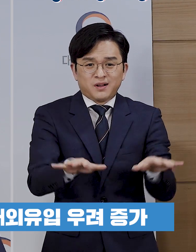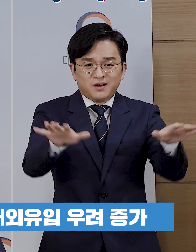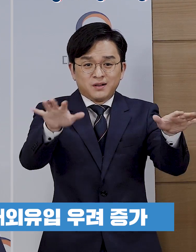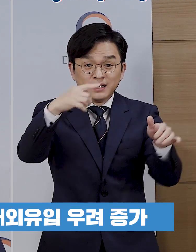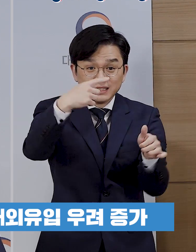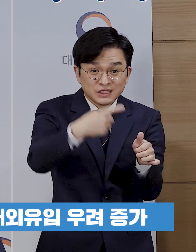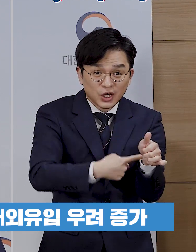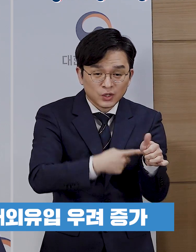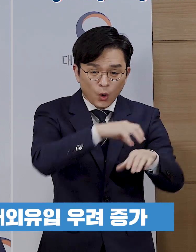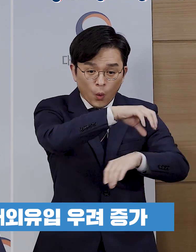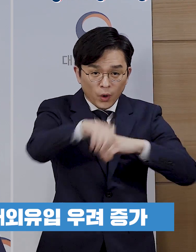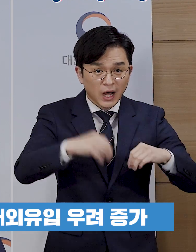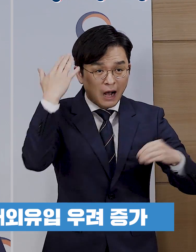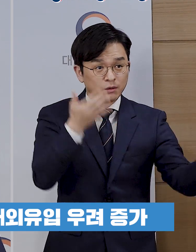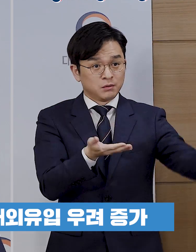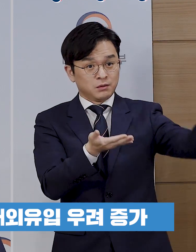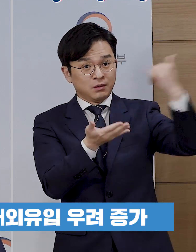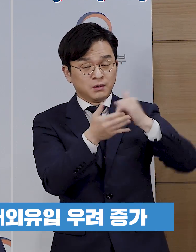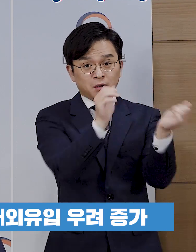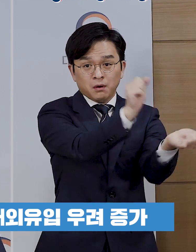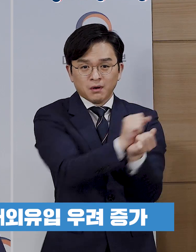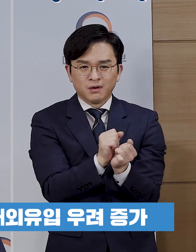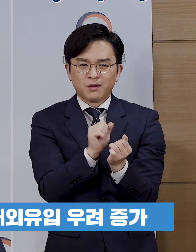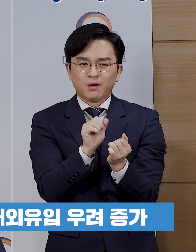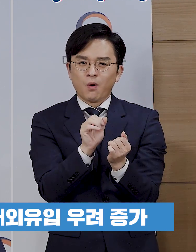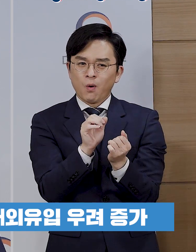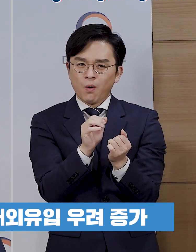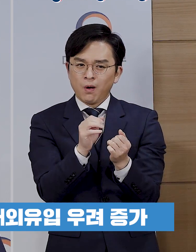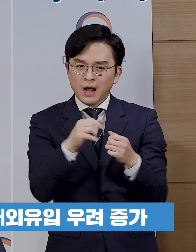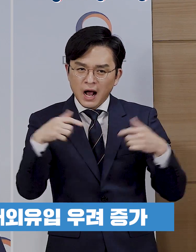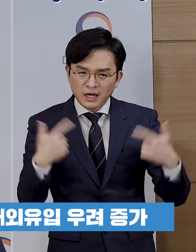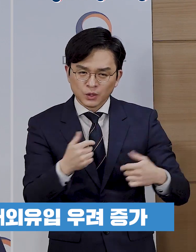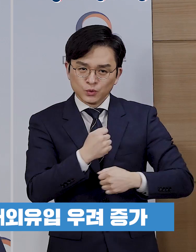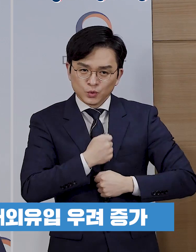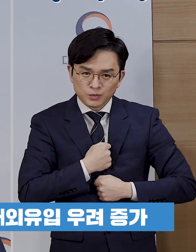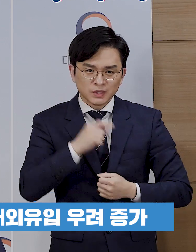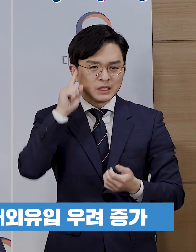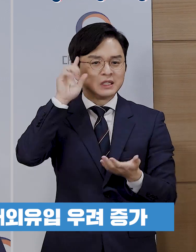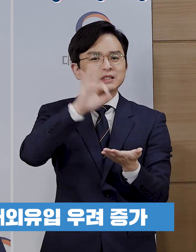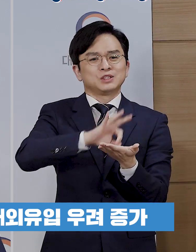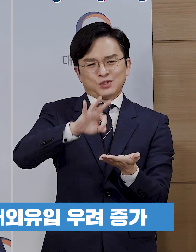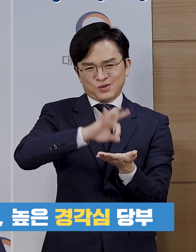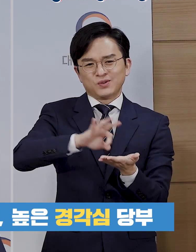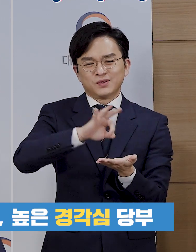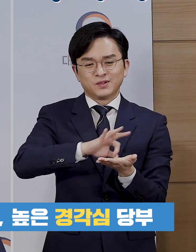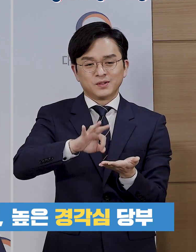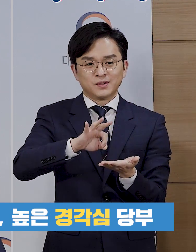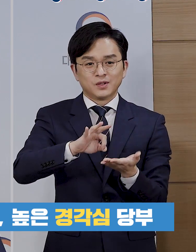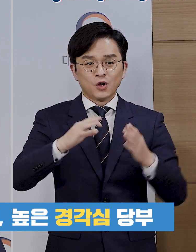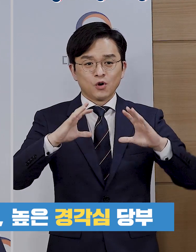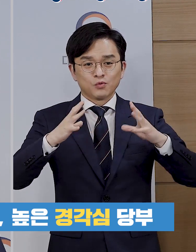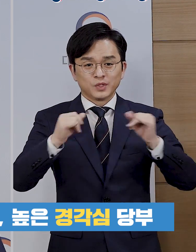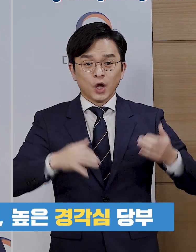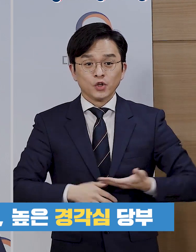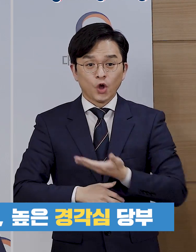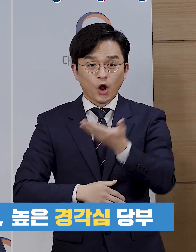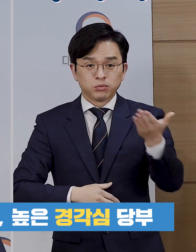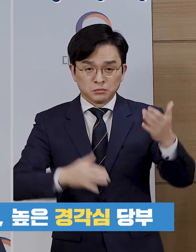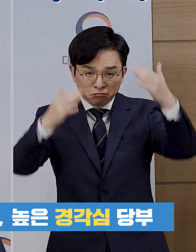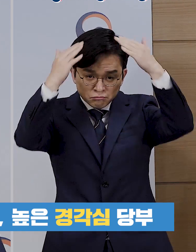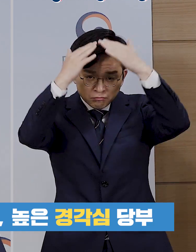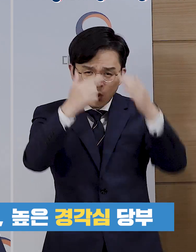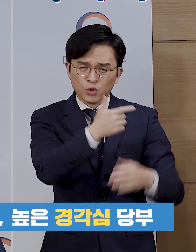급속도로 확산되고 있어 해외 유입을 조심할 필요성도 커지고 있습니다. 국민